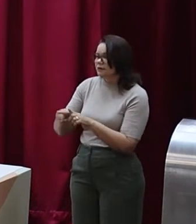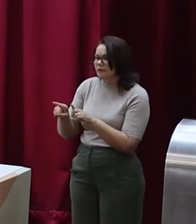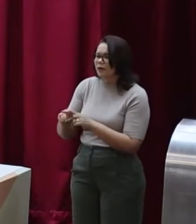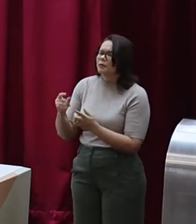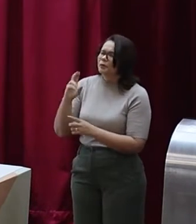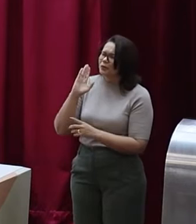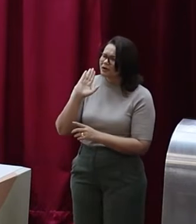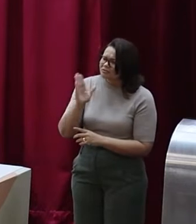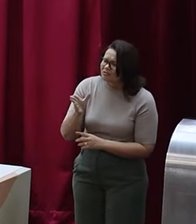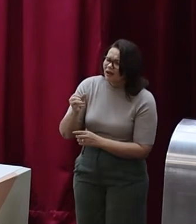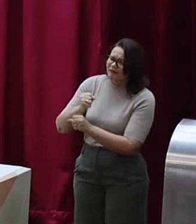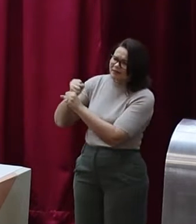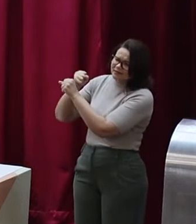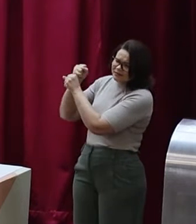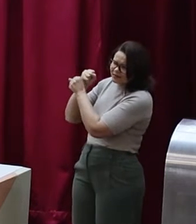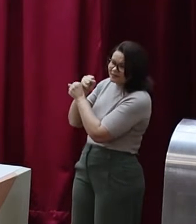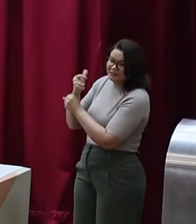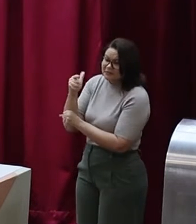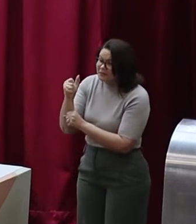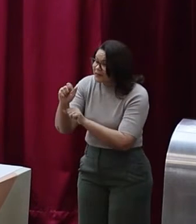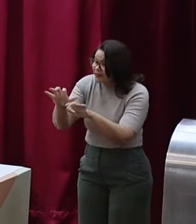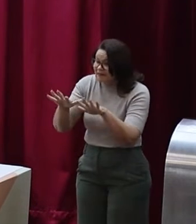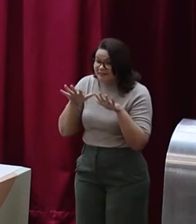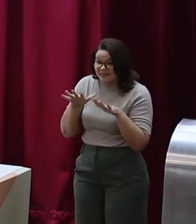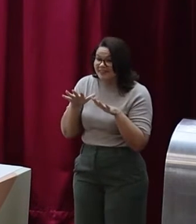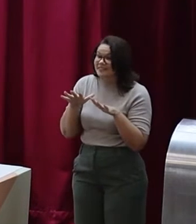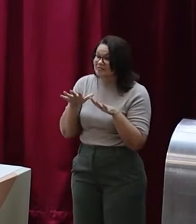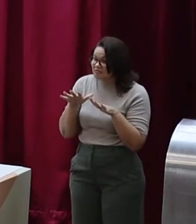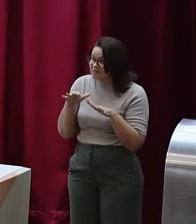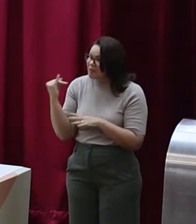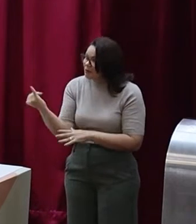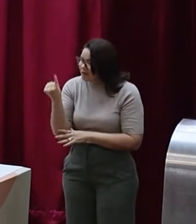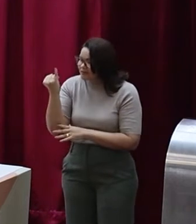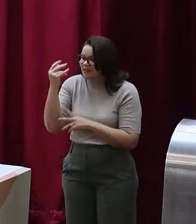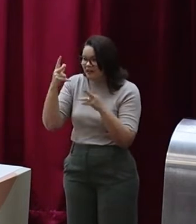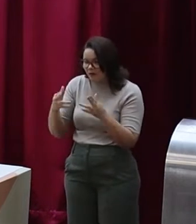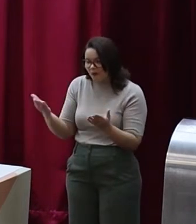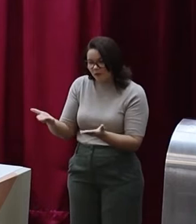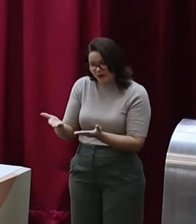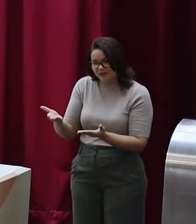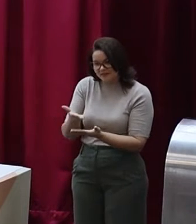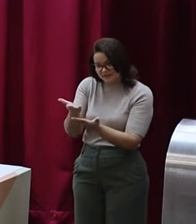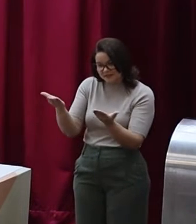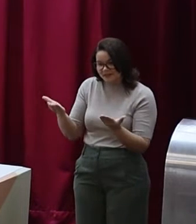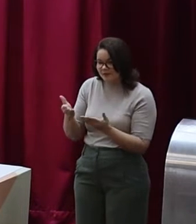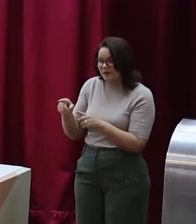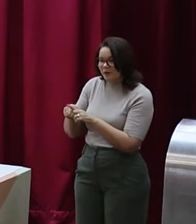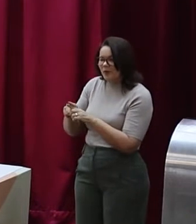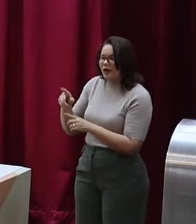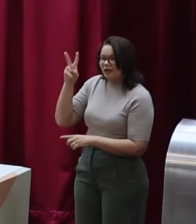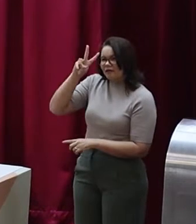Sergipe estávamos carentes de eventos com um quilate dessa natureza. Eu lembro que, alguns